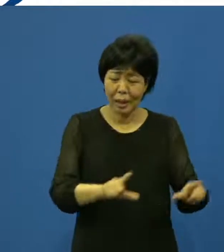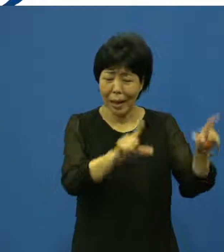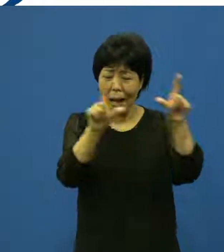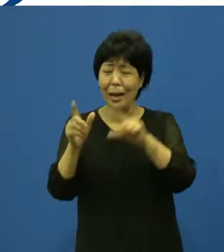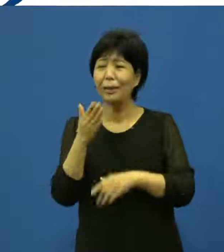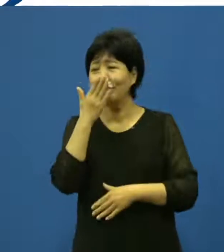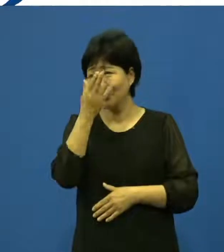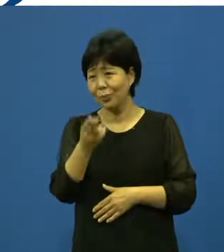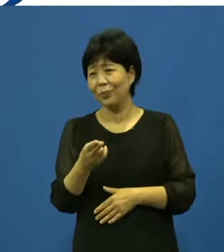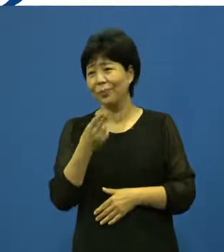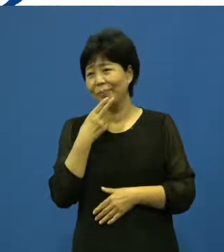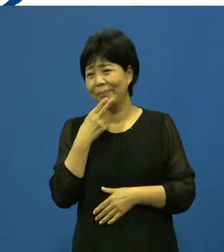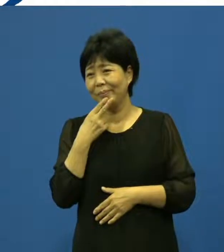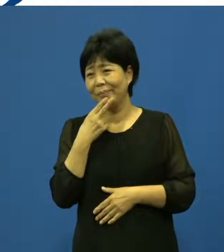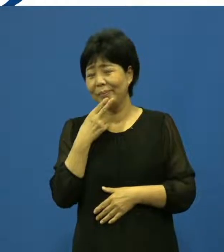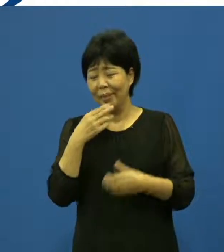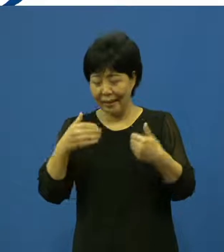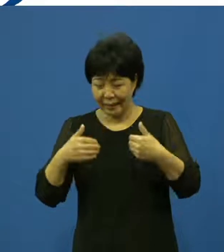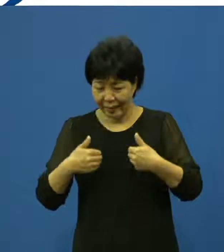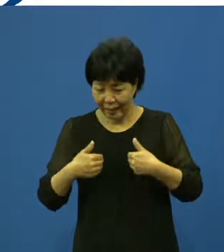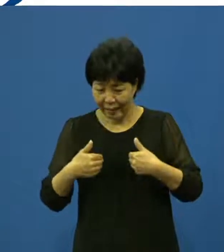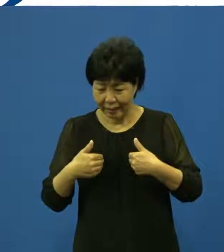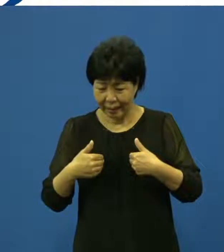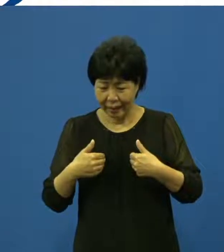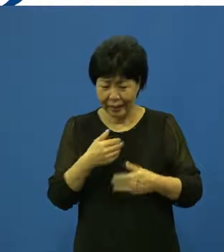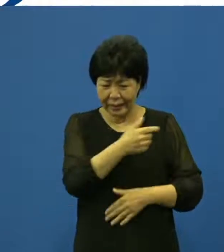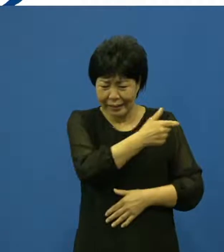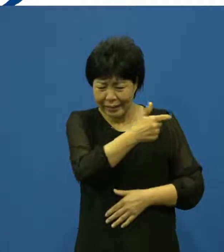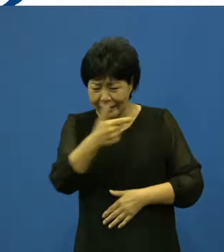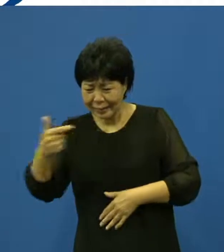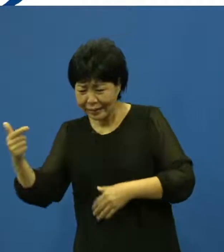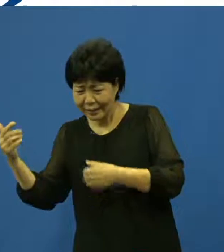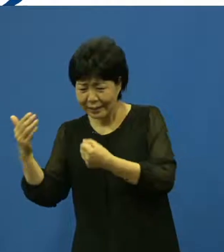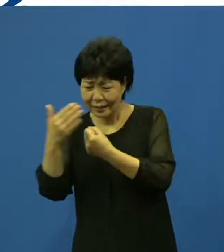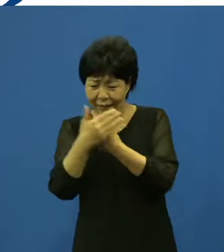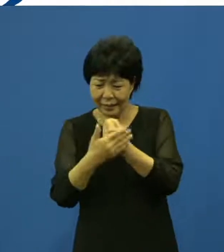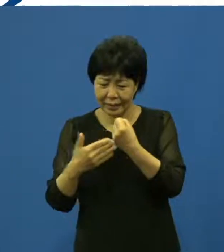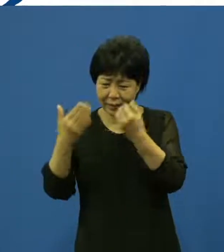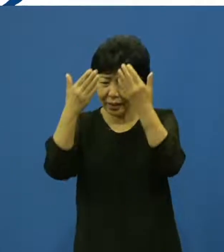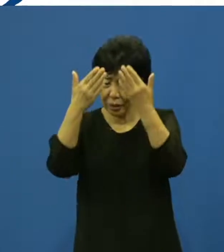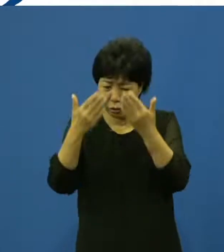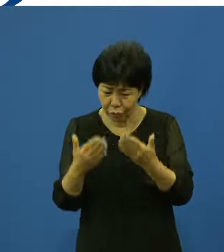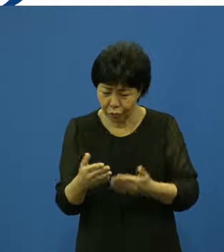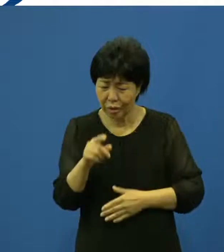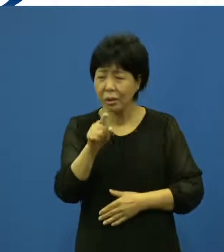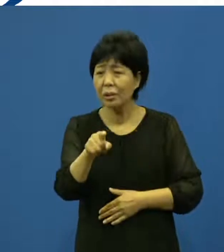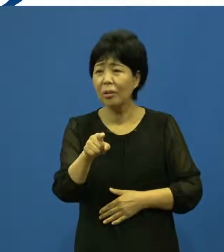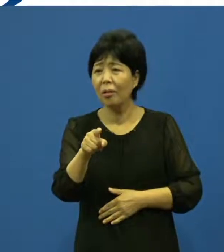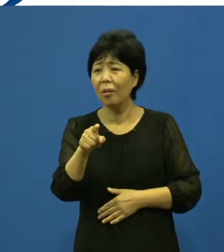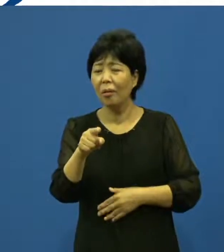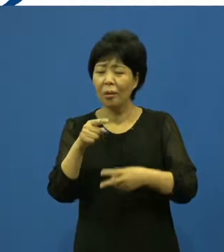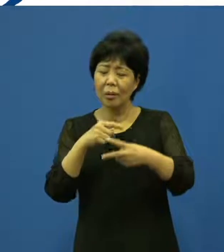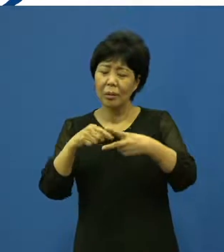이 거대한 은혜가 덮쳤는가 이해가 안 되고 설명이 안 되는 것입니다.